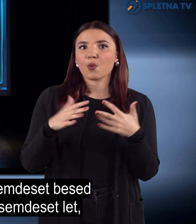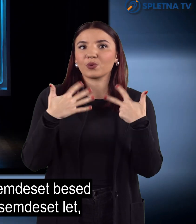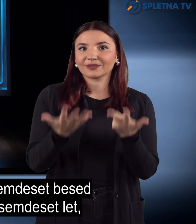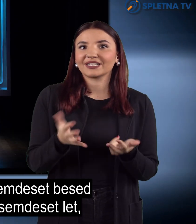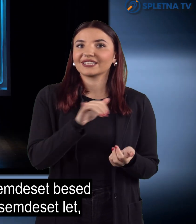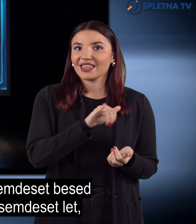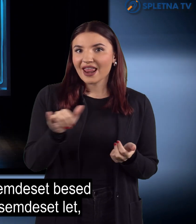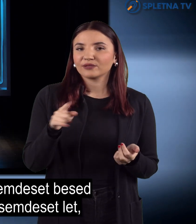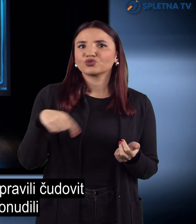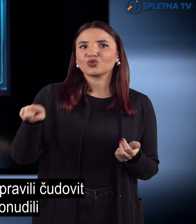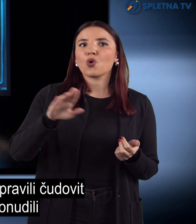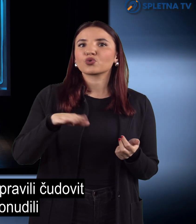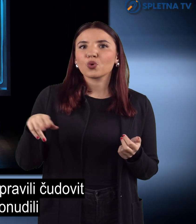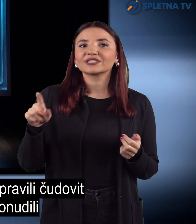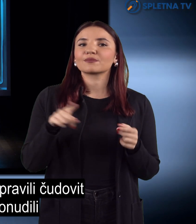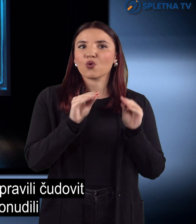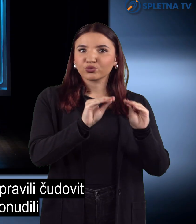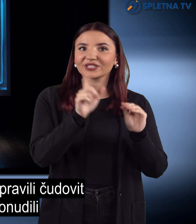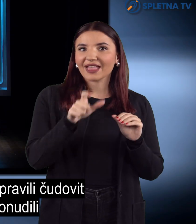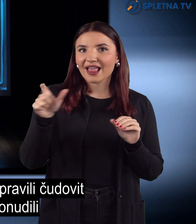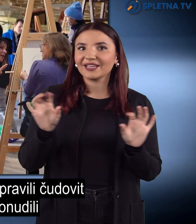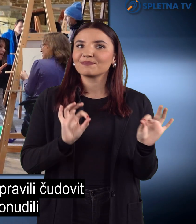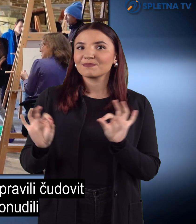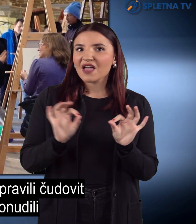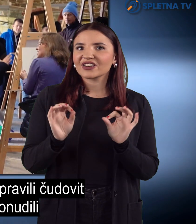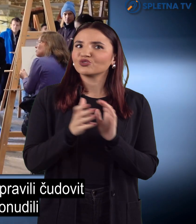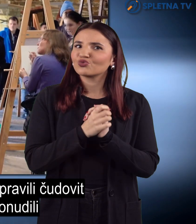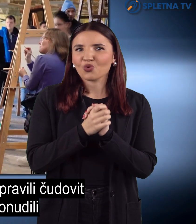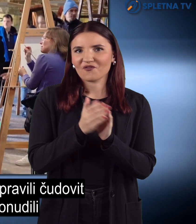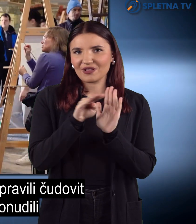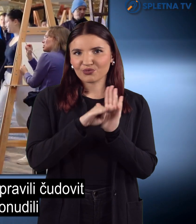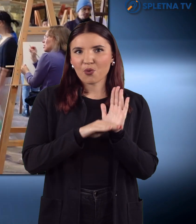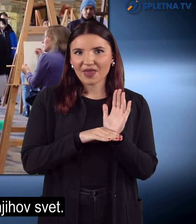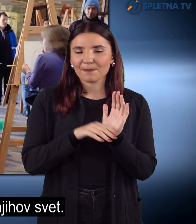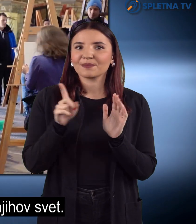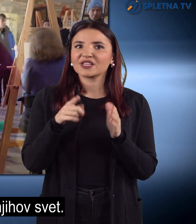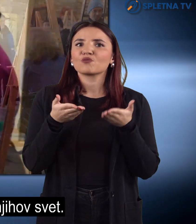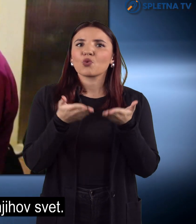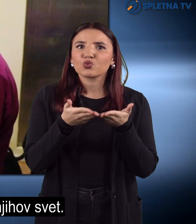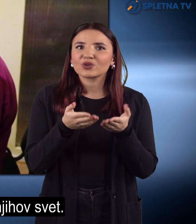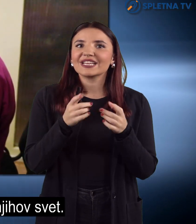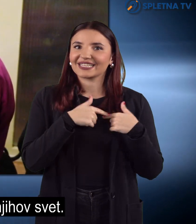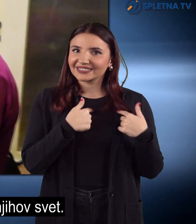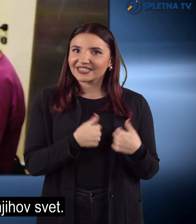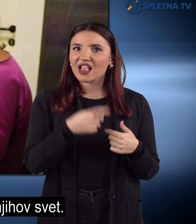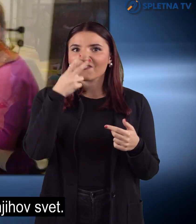so otroci in učitelji pripravili čudovit program ter ponudili iskren vpogled v njihov svet.